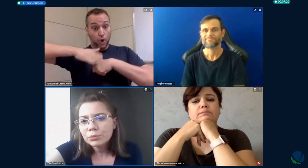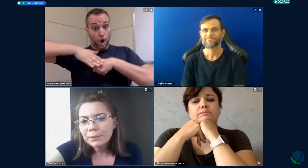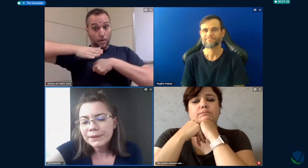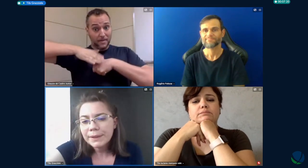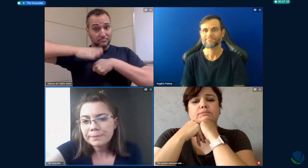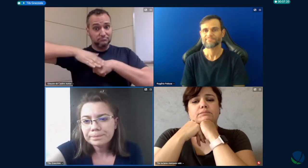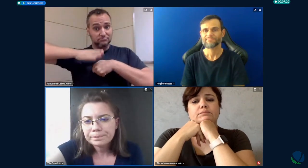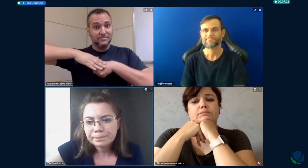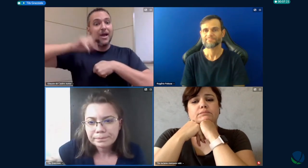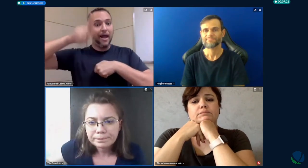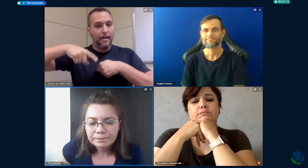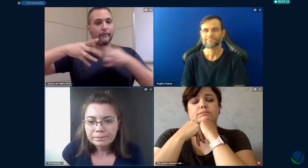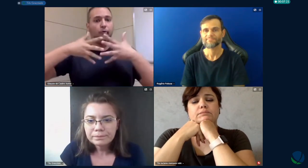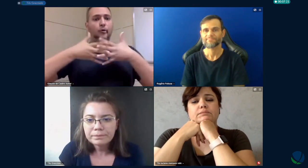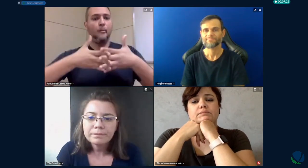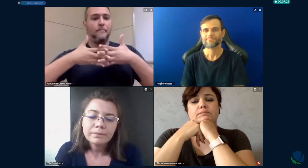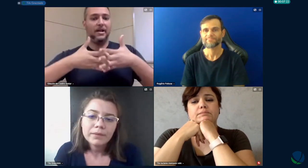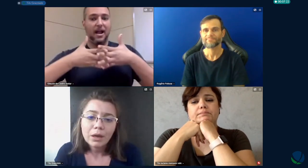De uma maneira